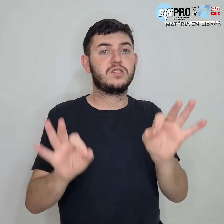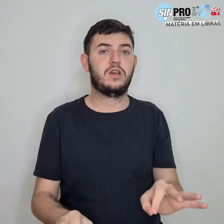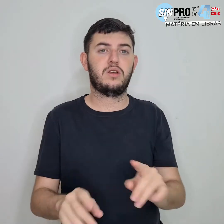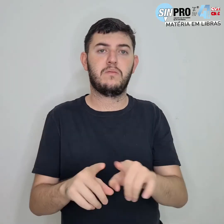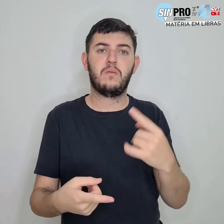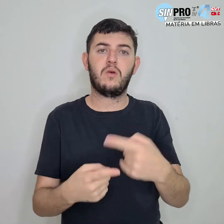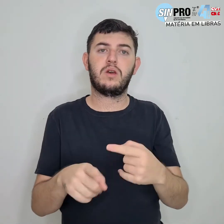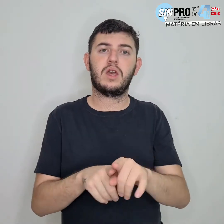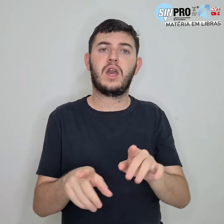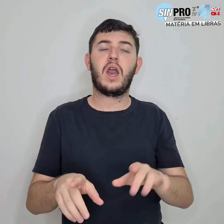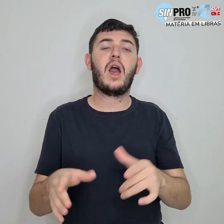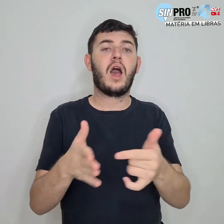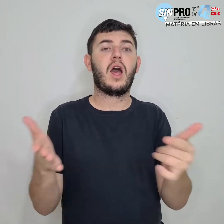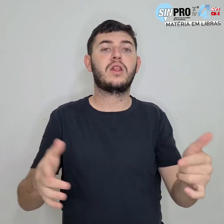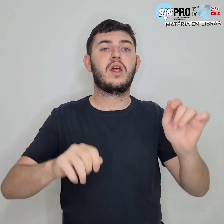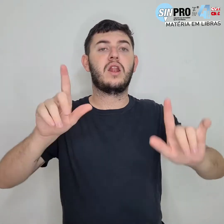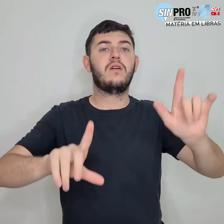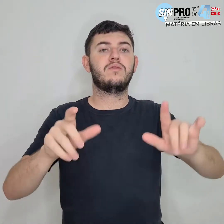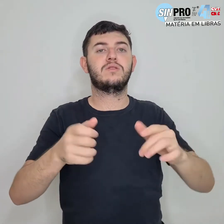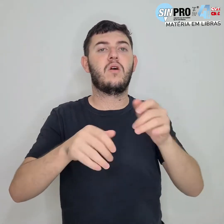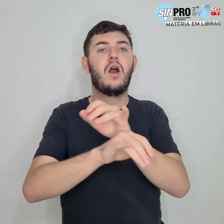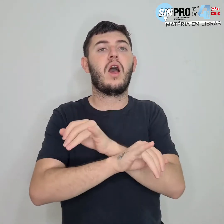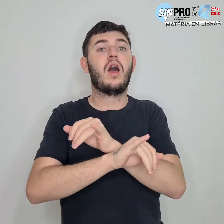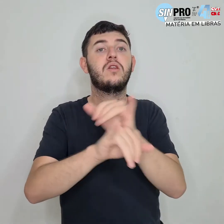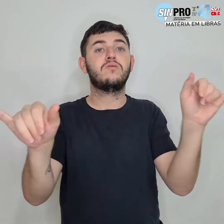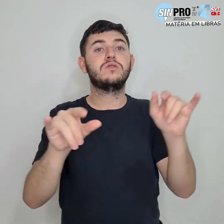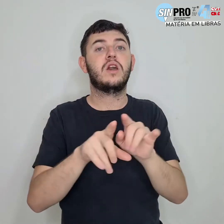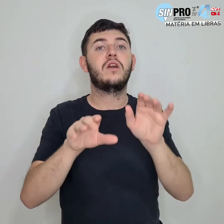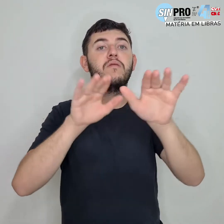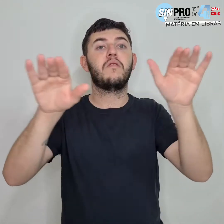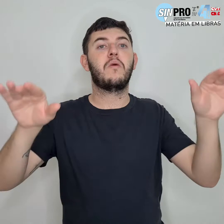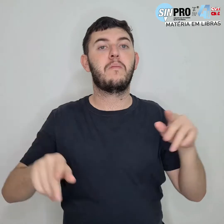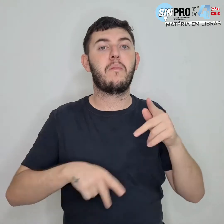o que chama de crise fiscal? Porque na dimensão ideológica,